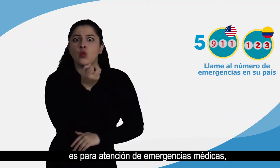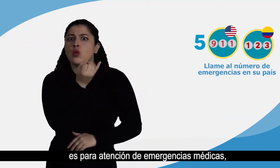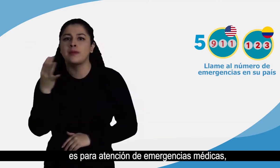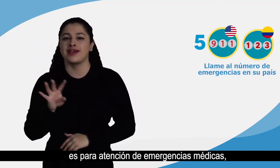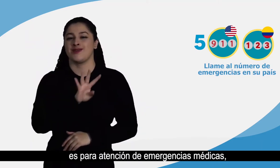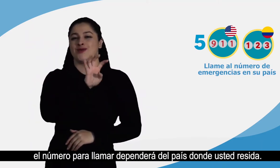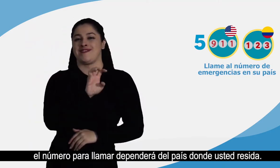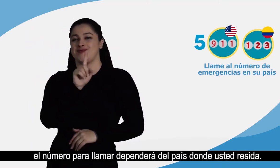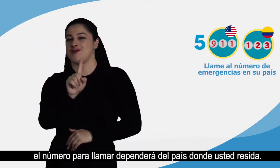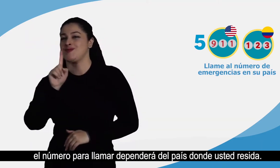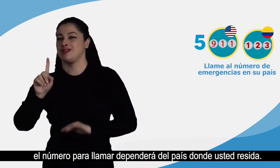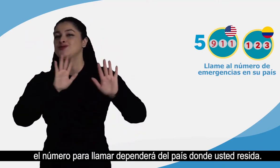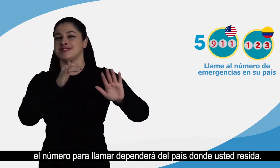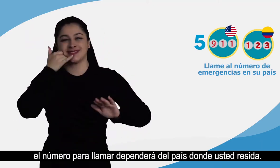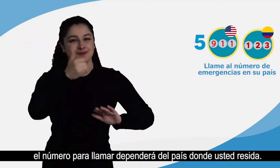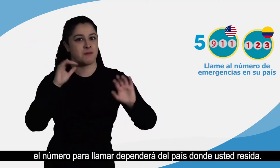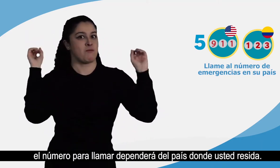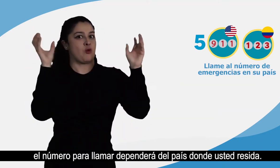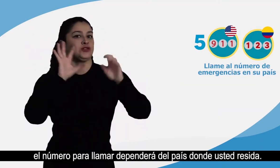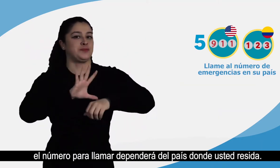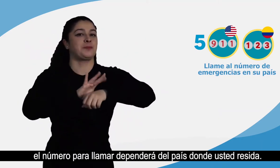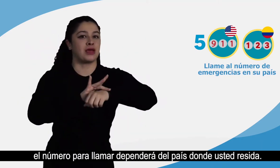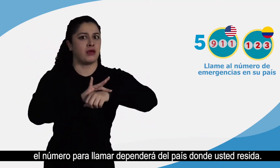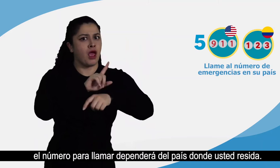El número para llamar dependerá del país donde usted resida